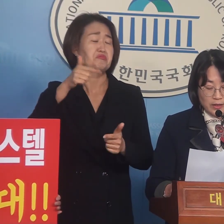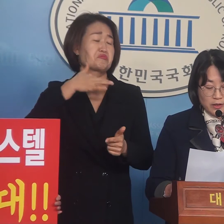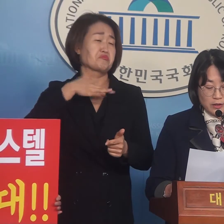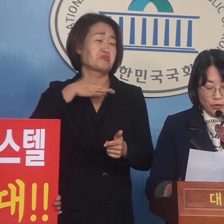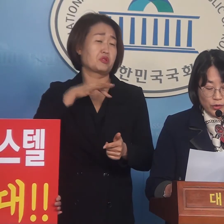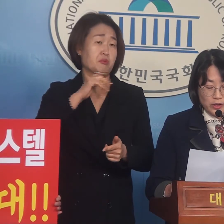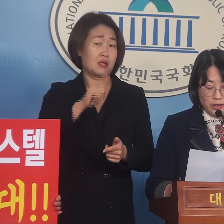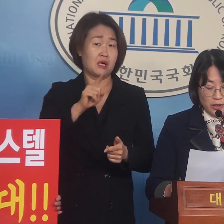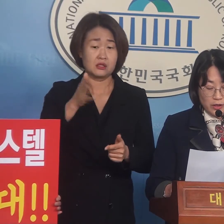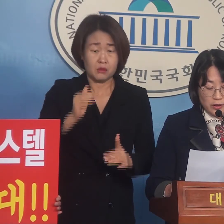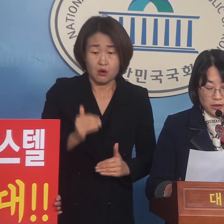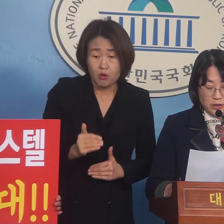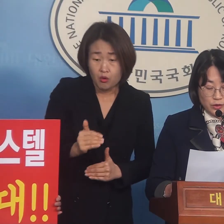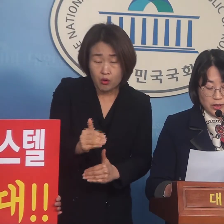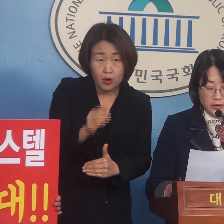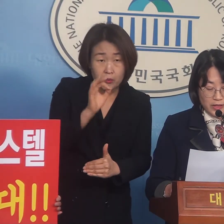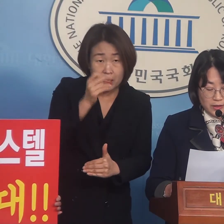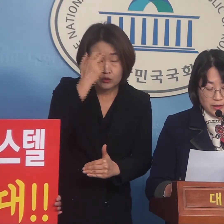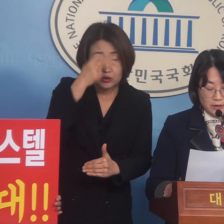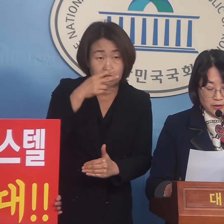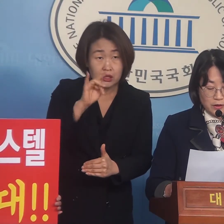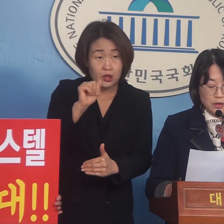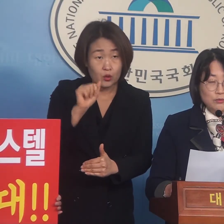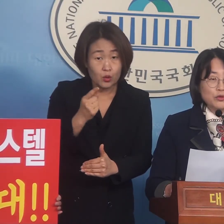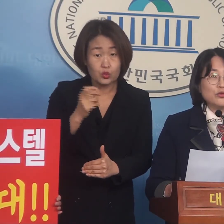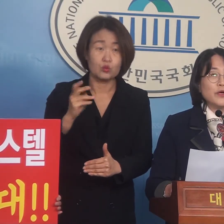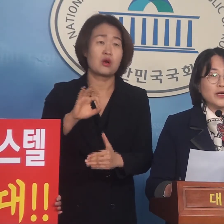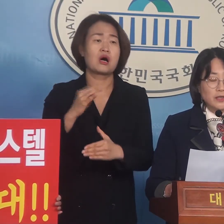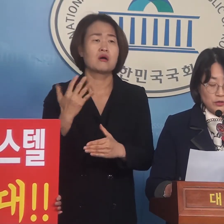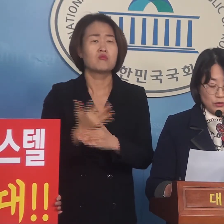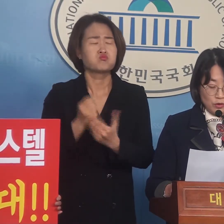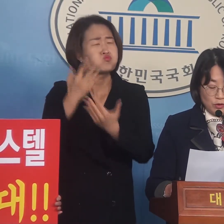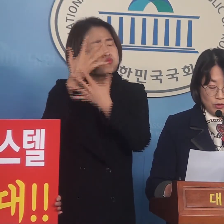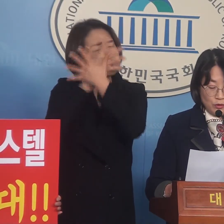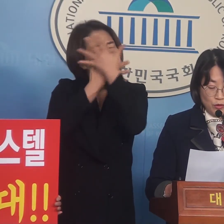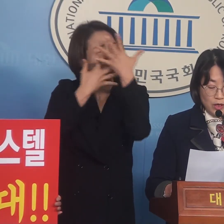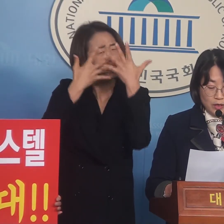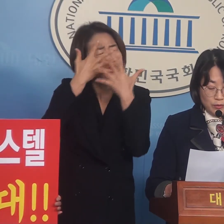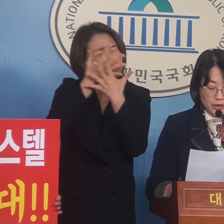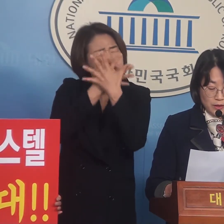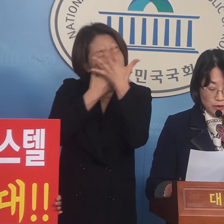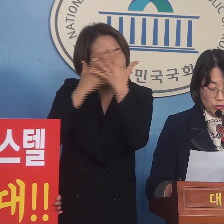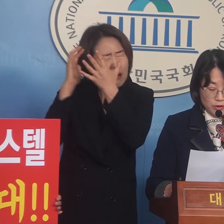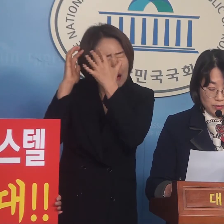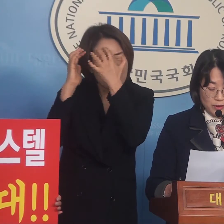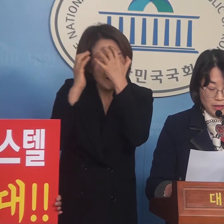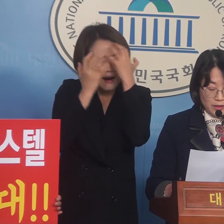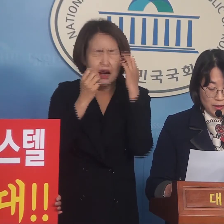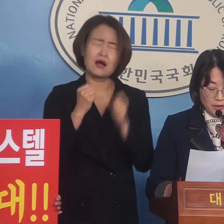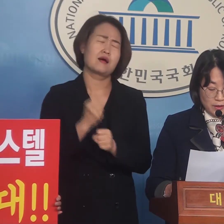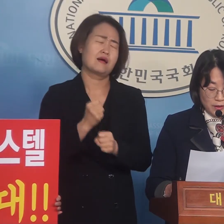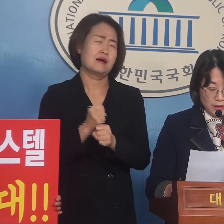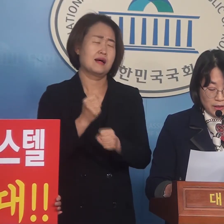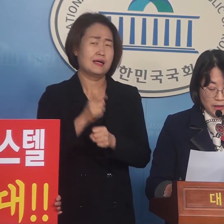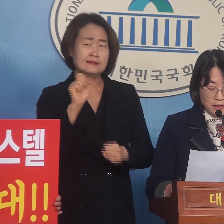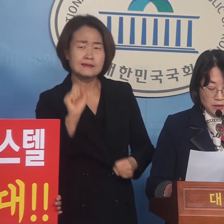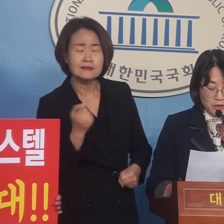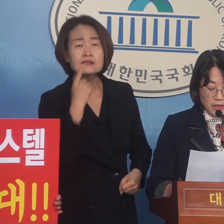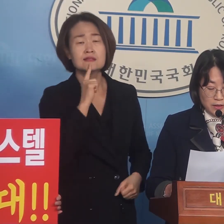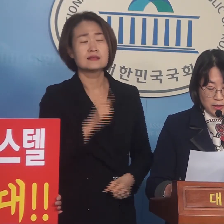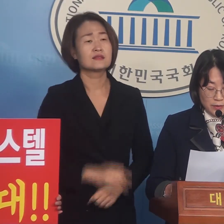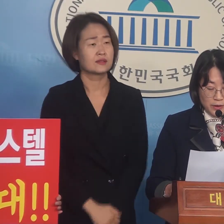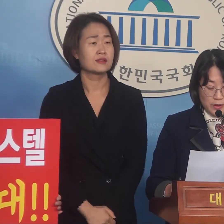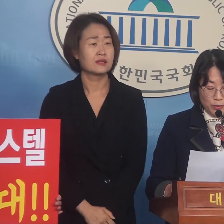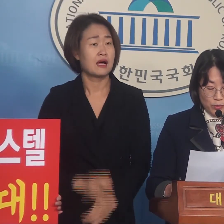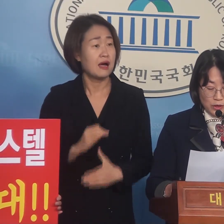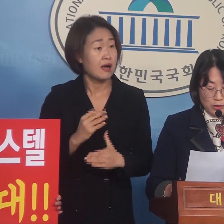이 과정에서 오히려 최대호 시장과 안양시는 불투명한 행정으로 혼란과 불안을 키우고 있습니다. 안양시는